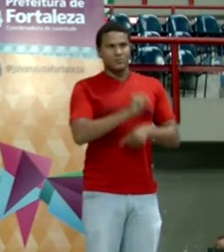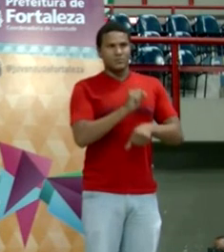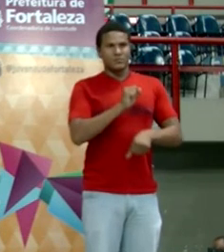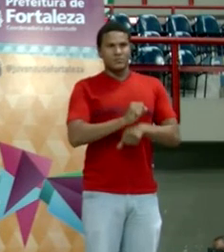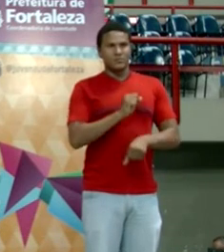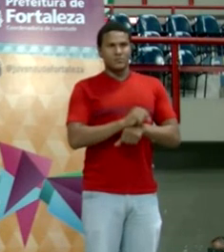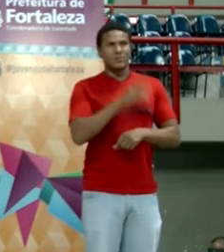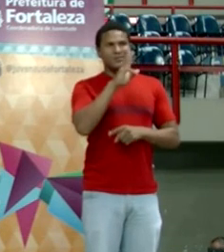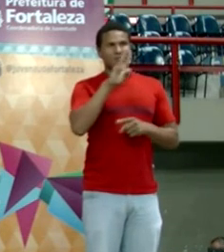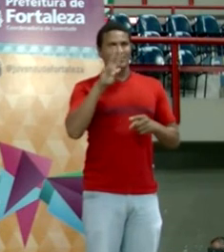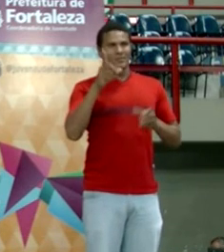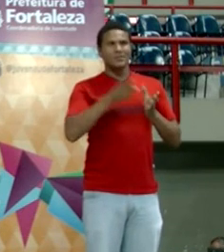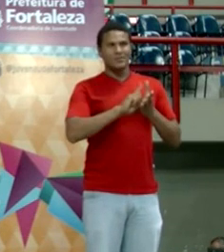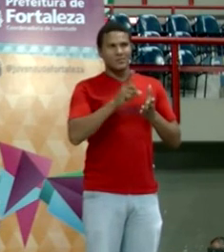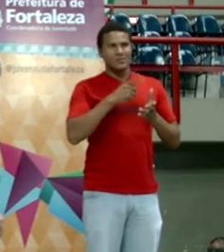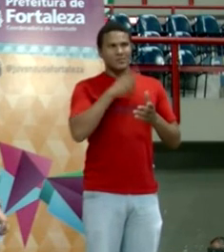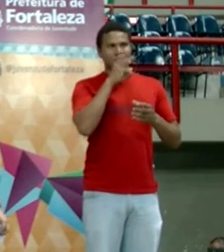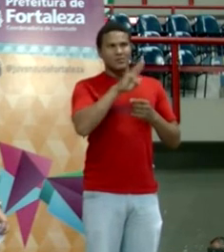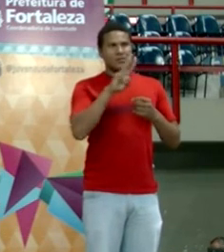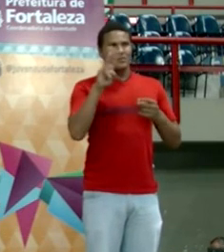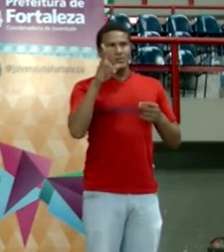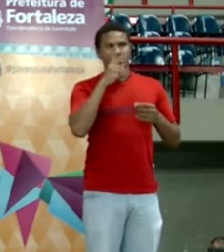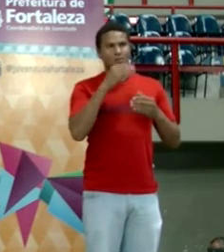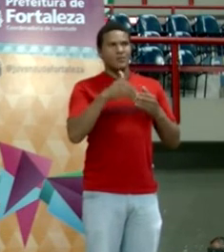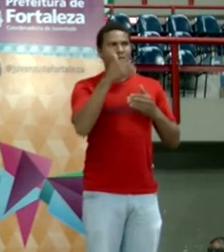entrou no site